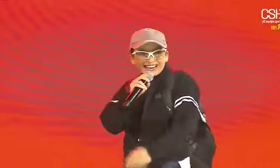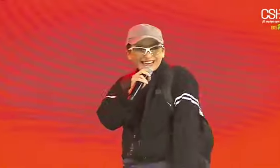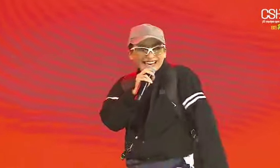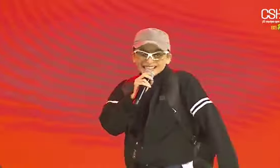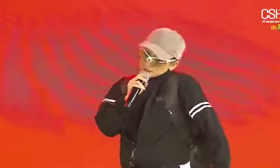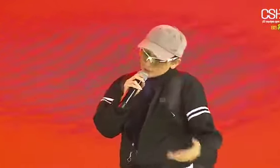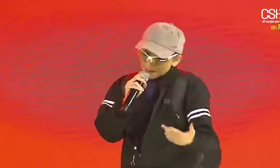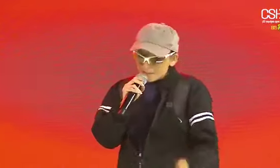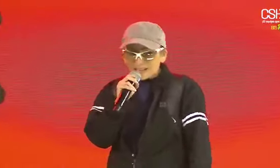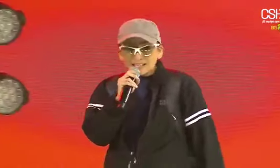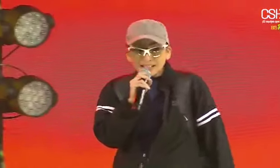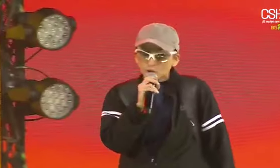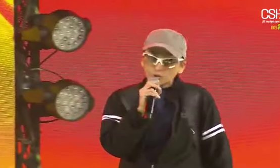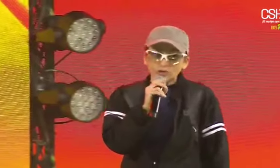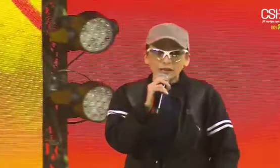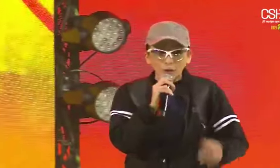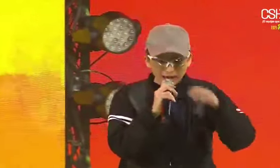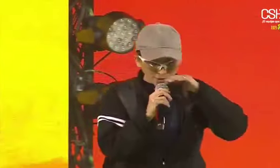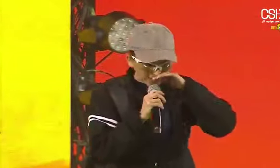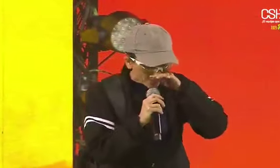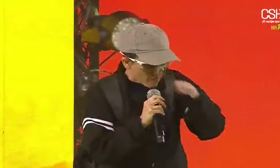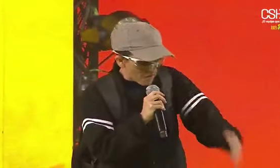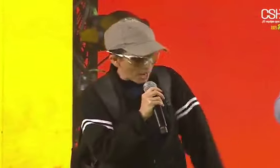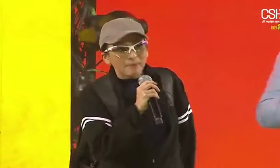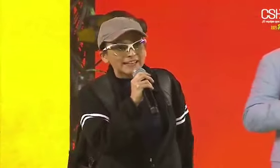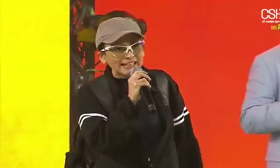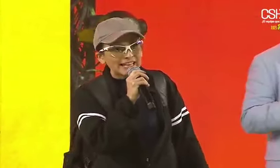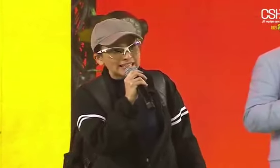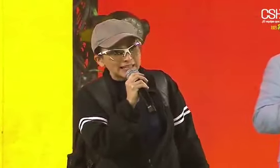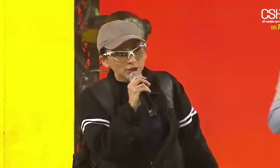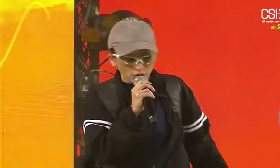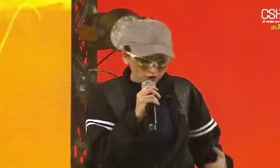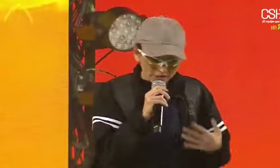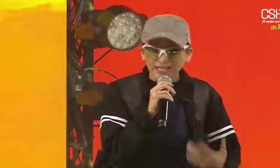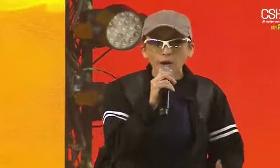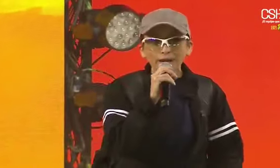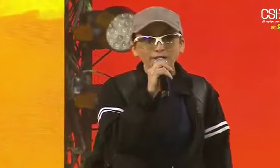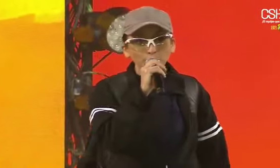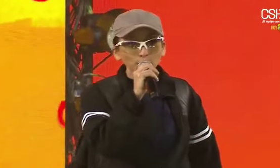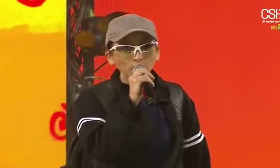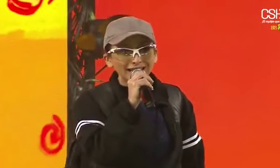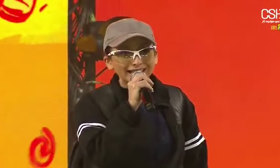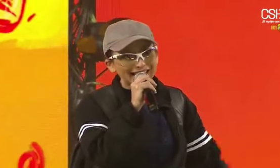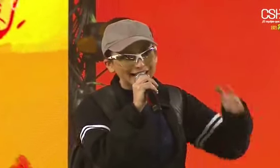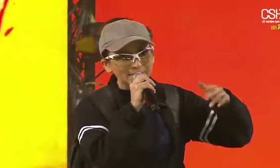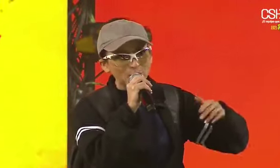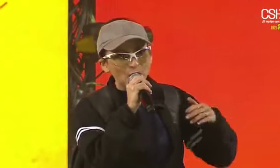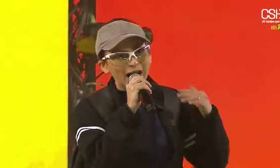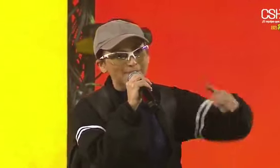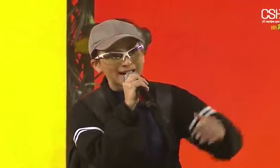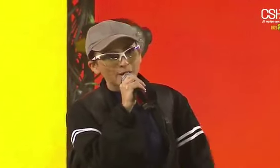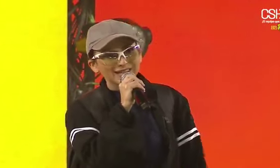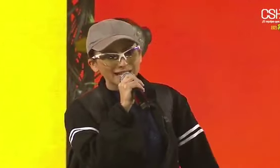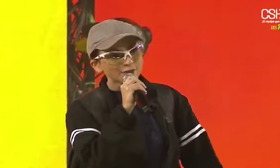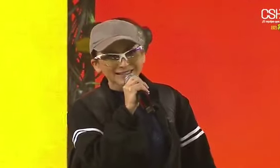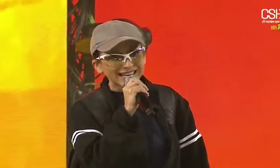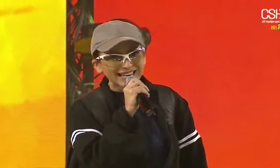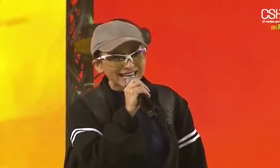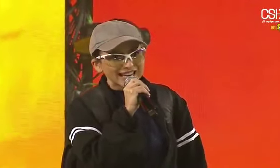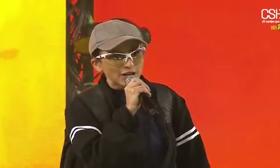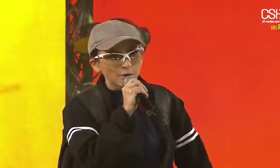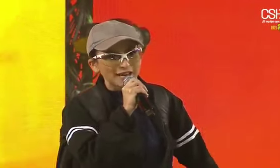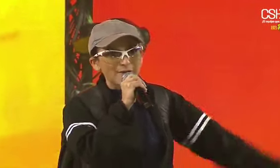no sé si se puede, si romper el protocolo, familia. Pero para mí es un gusto saludarlos, en verdad que siendo yo entrenadora de fútbol del equipo Aplanadoras